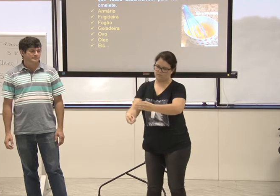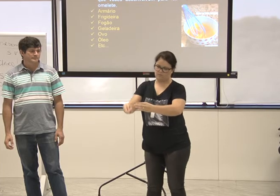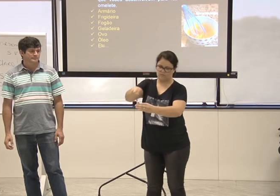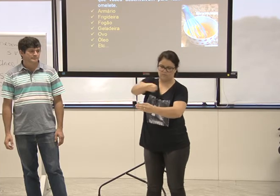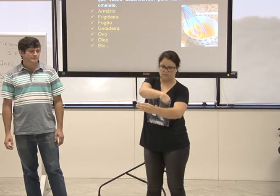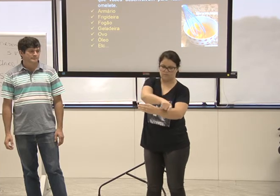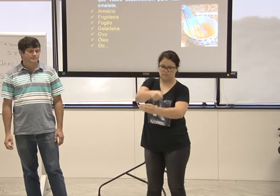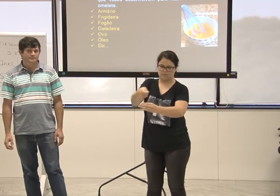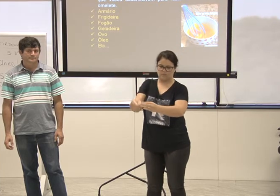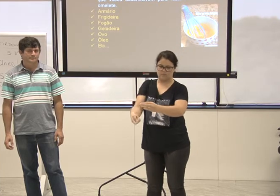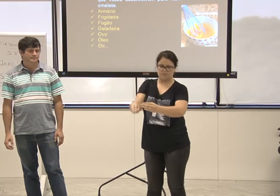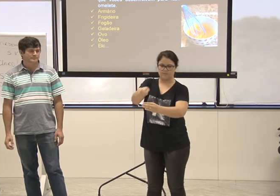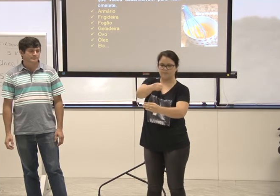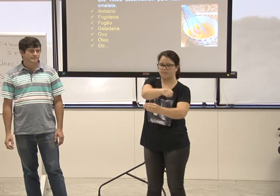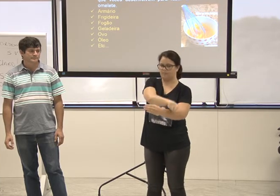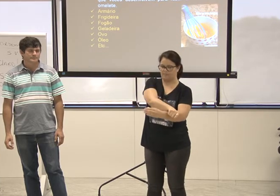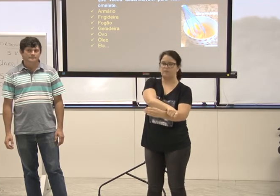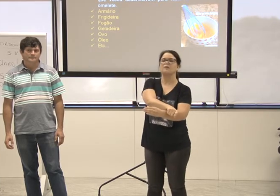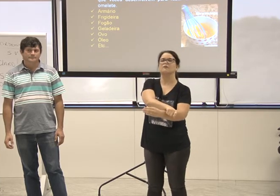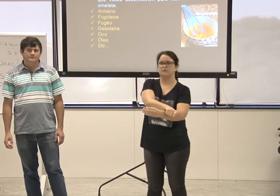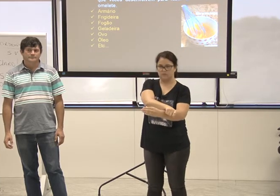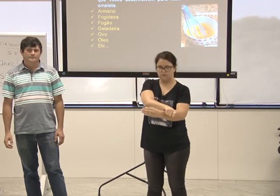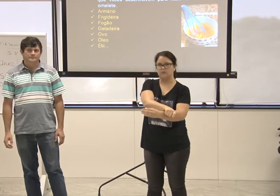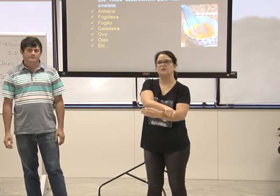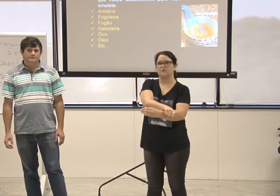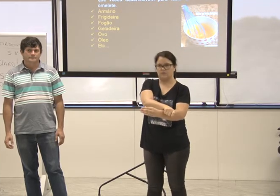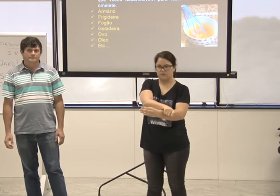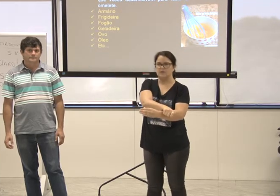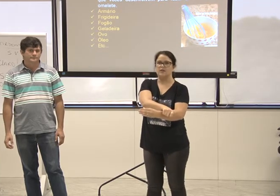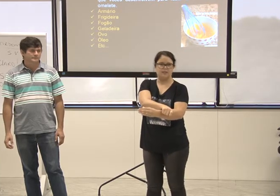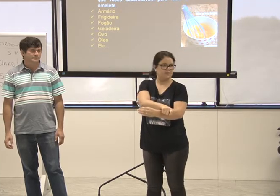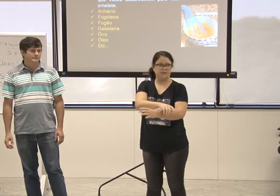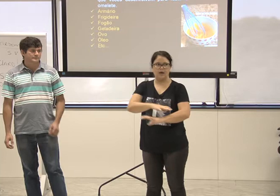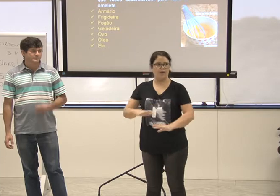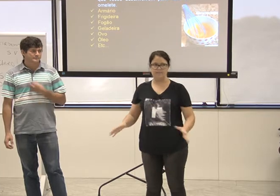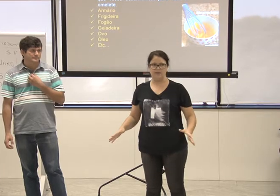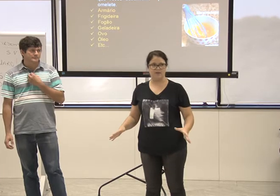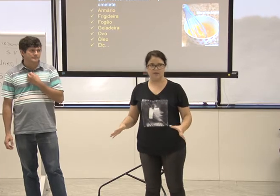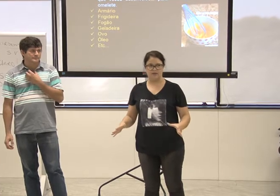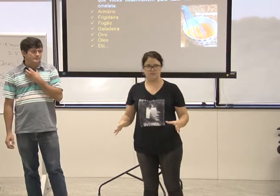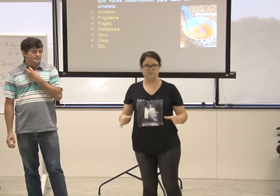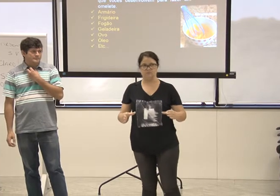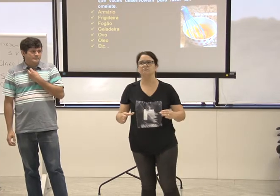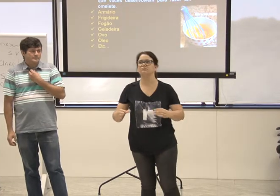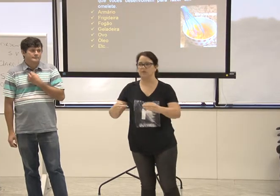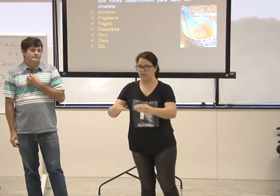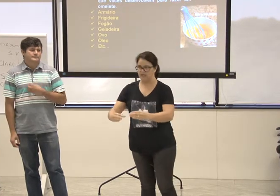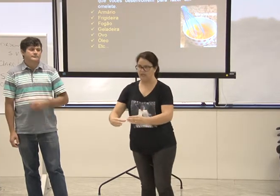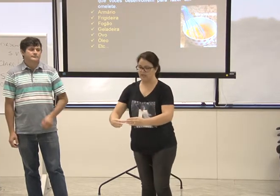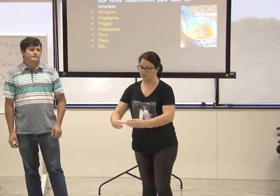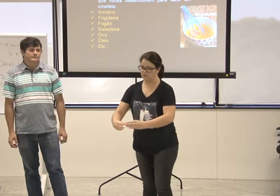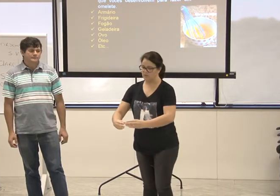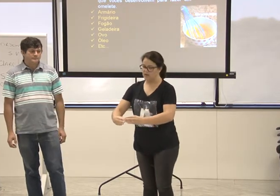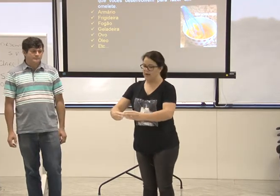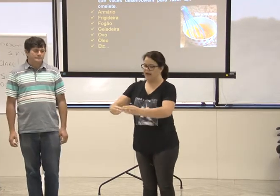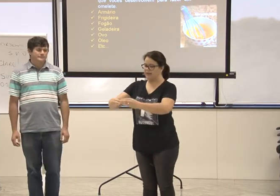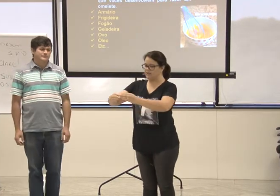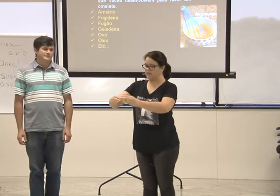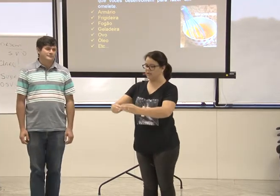Não é mímica porque ela usa sinais específicos de É. Libras. Tem base. Não é mímica. Não é, tem base. Isso. Isso daqui, quando